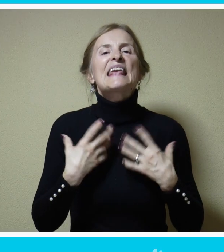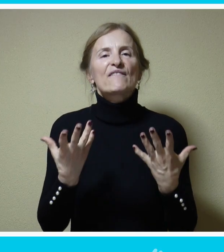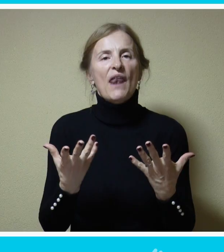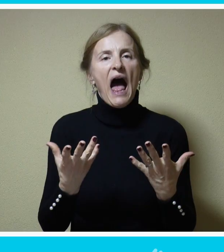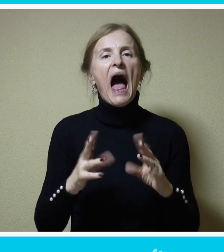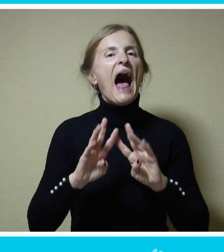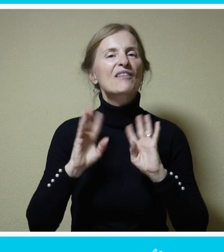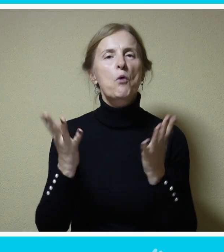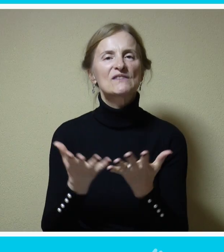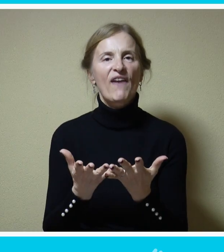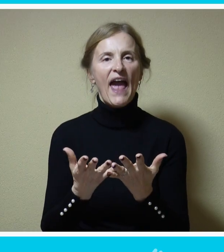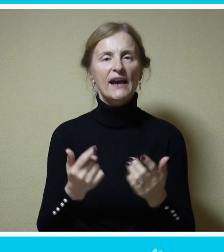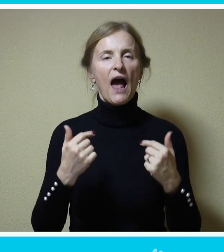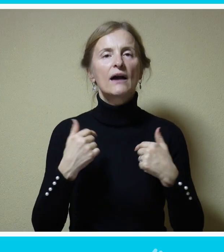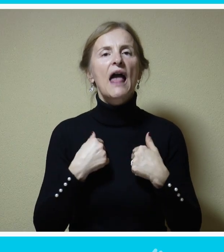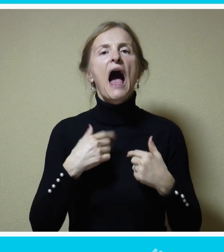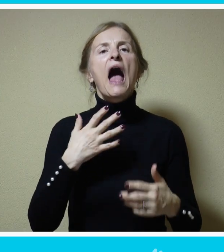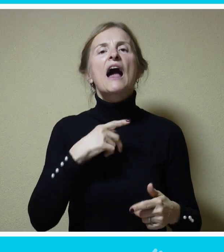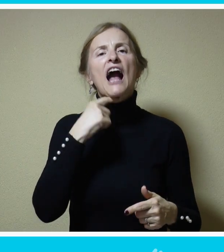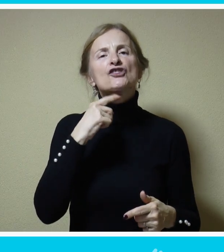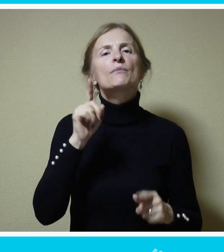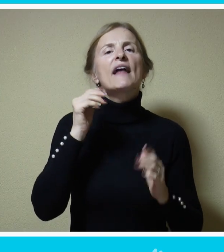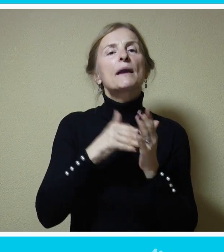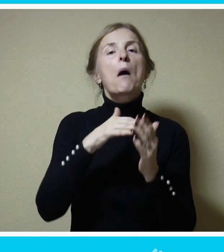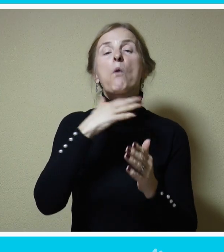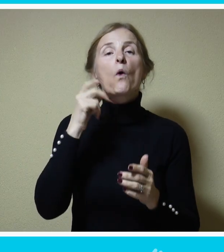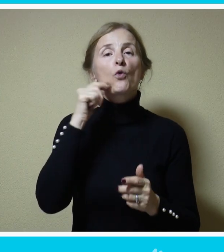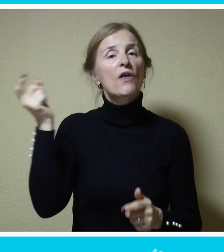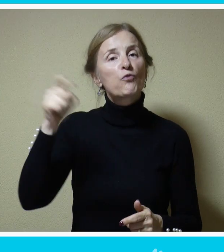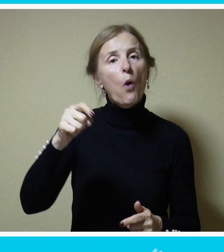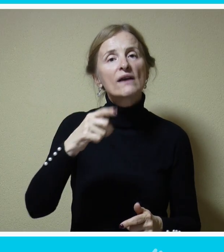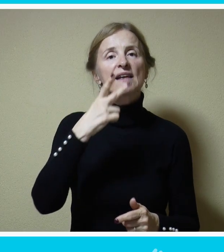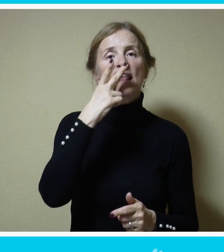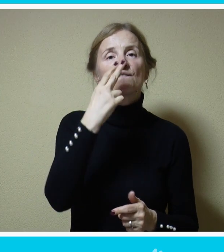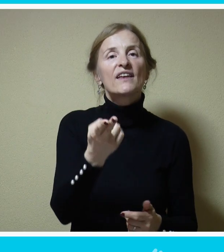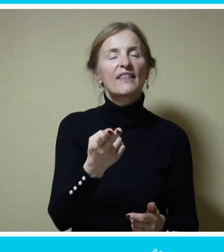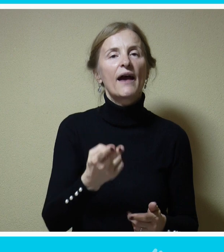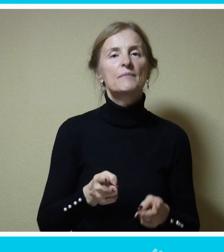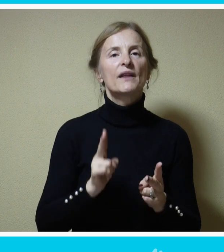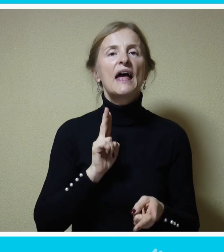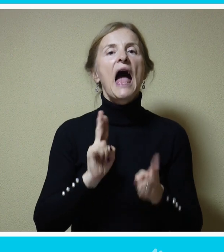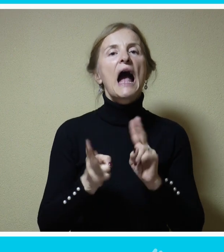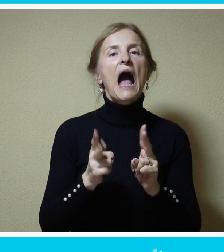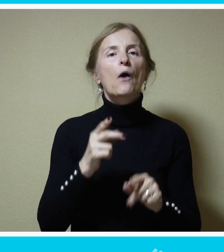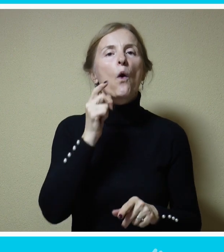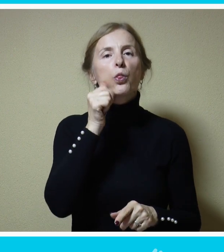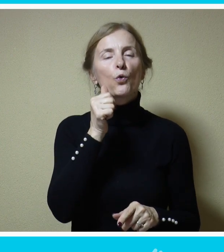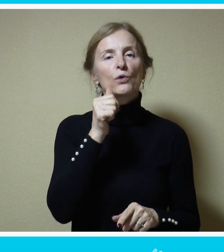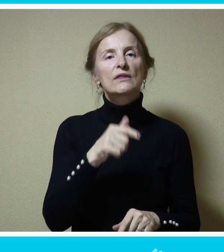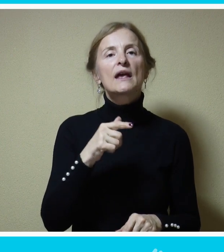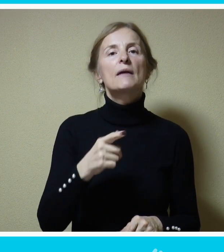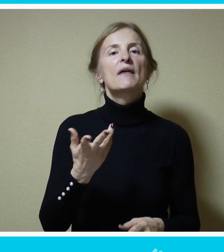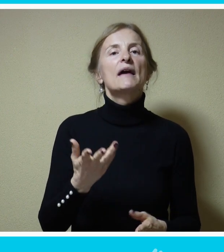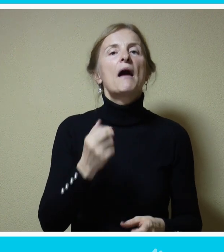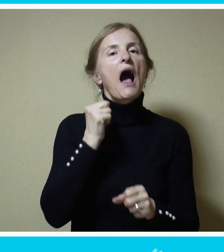atmosfera i ja uvek kažem da bi trebali mnogi da navraćaju češće ovde i da vide kako